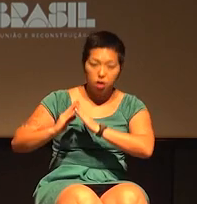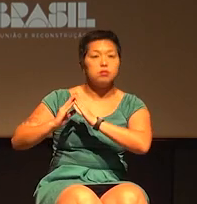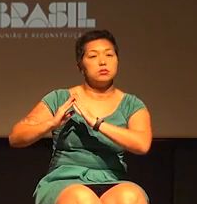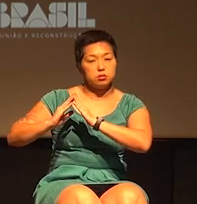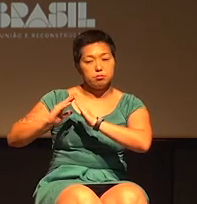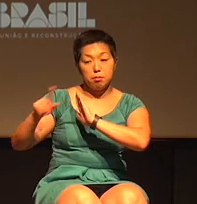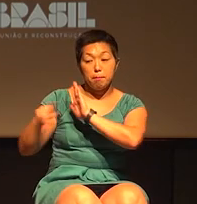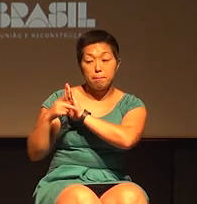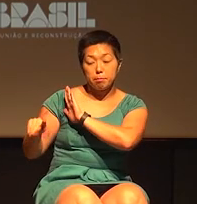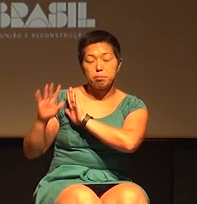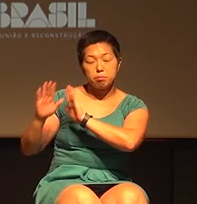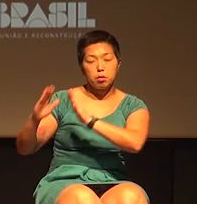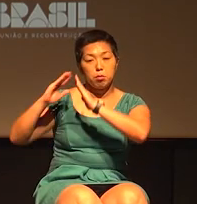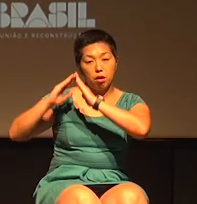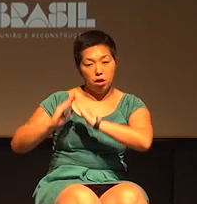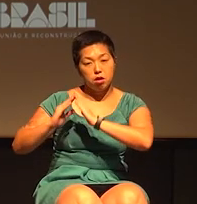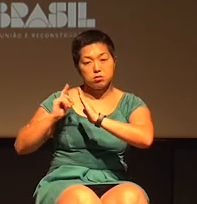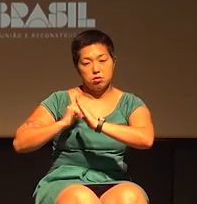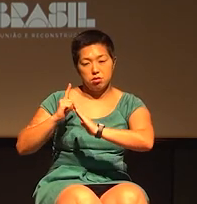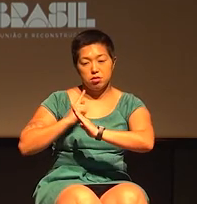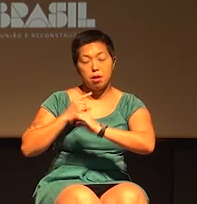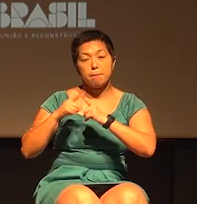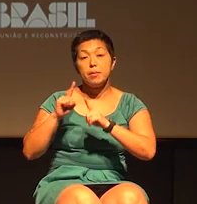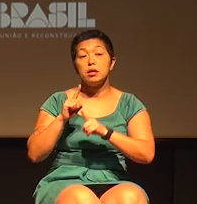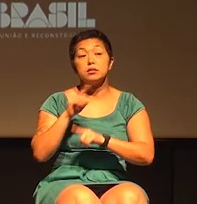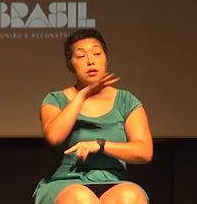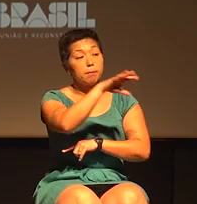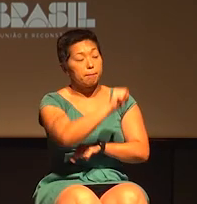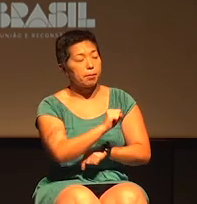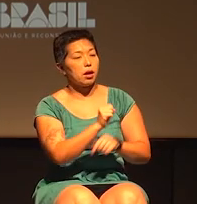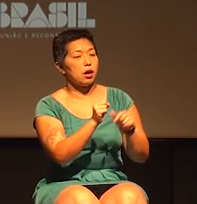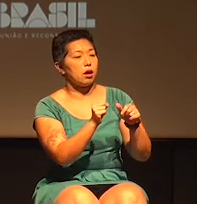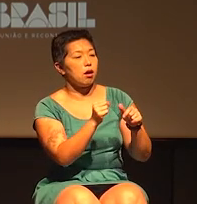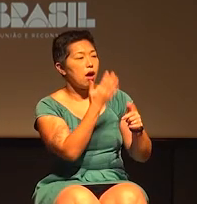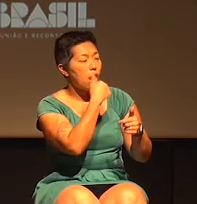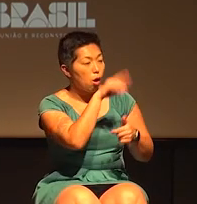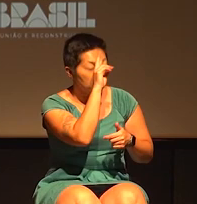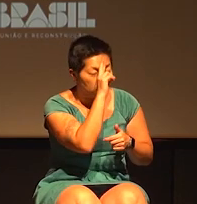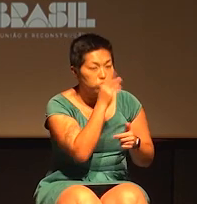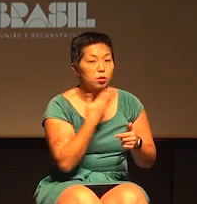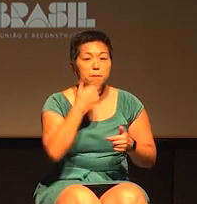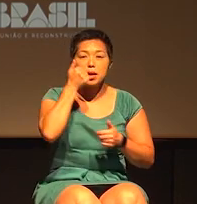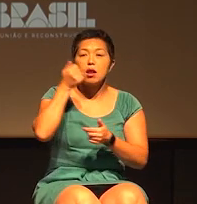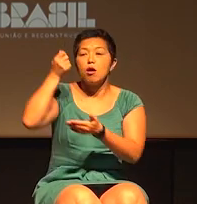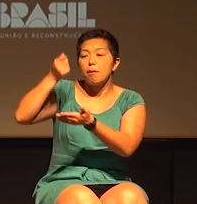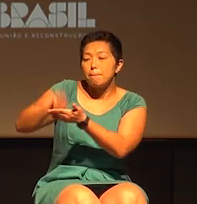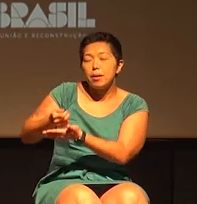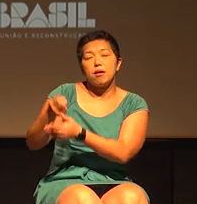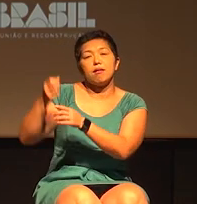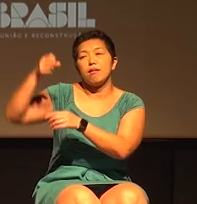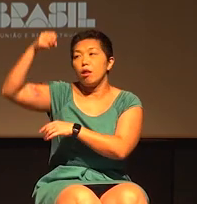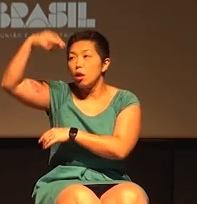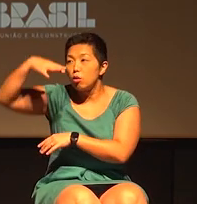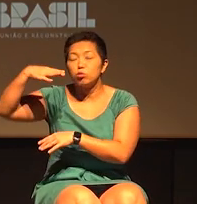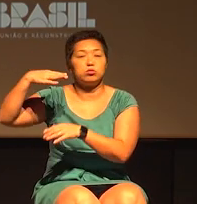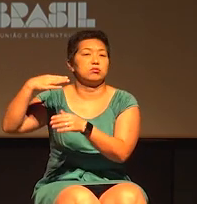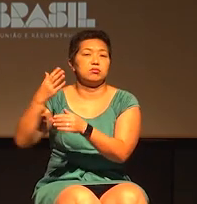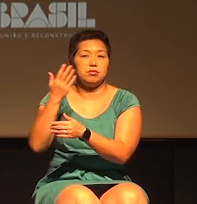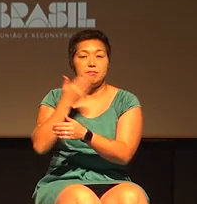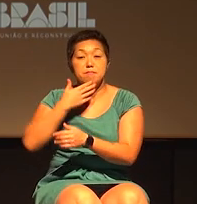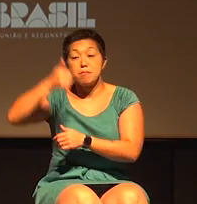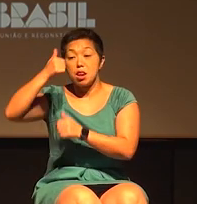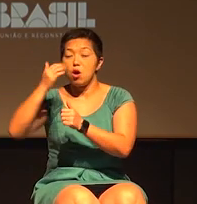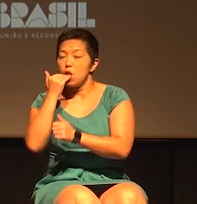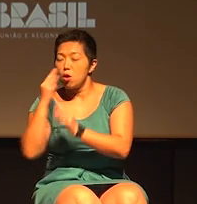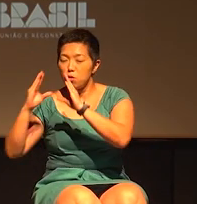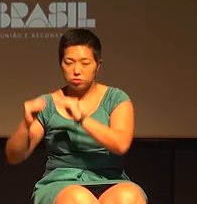dele mas o fato dele pegar o almoço ali ele consegue melhorar a janta dele ou ele consegue pagar uma conta de luz então essa